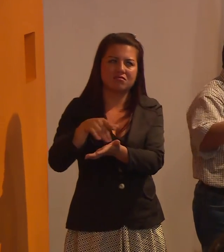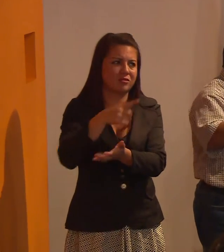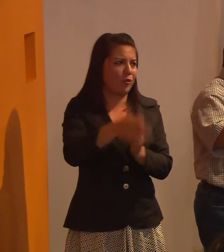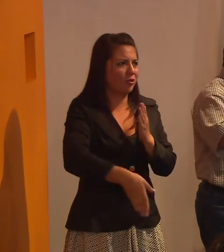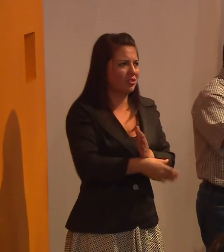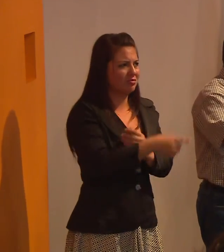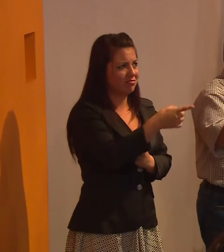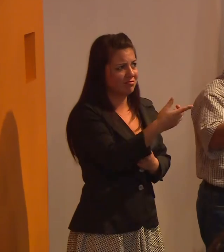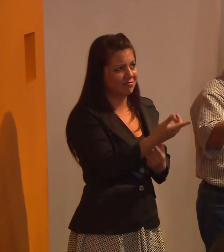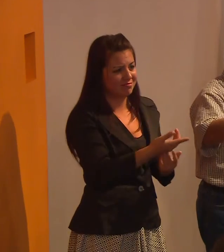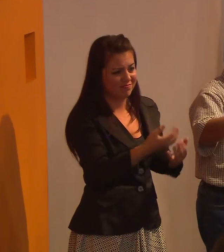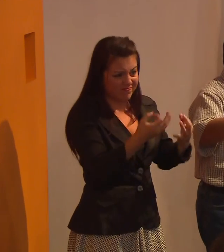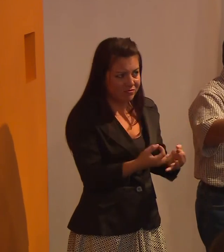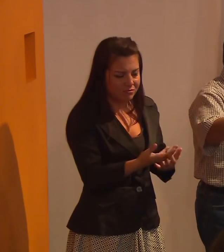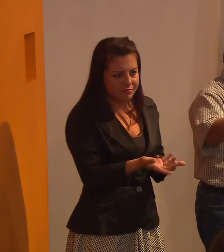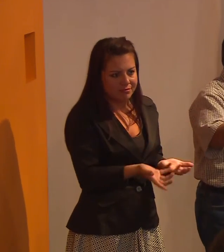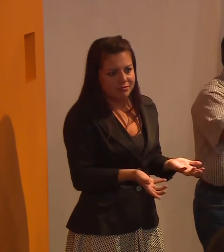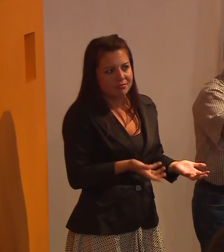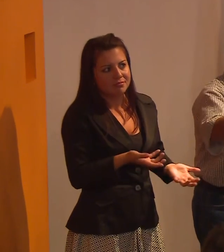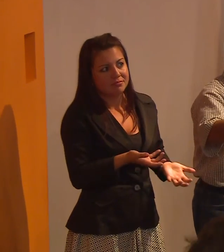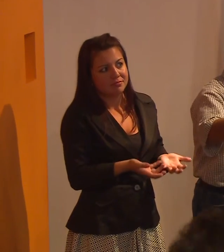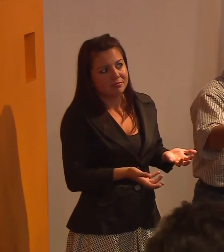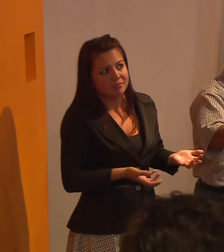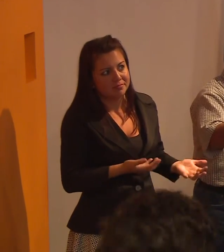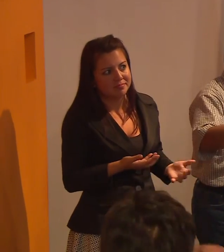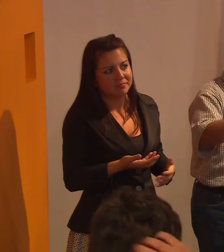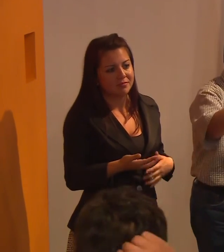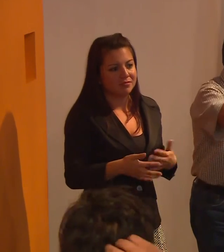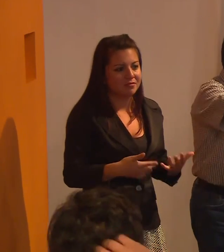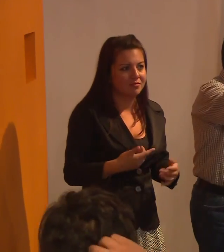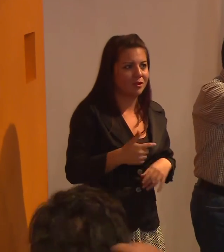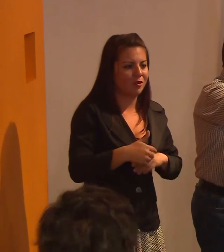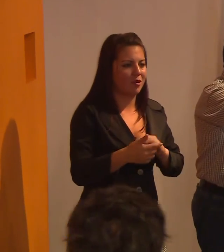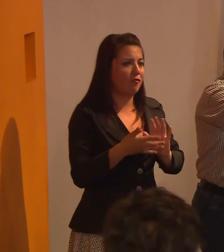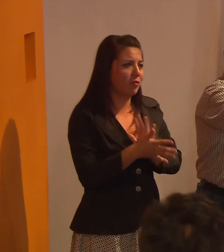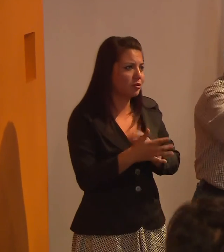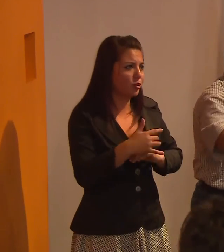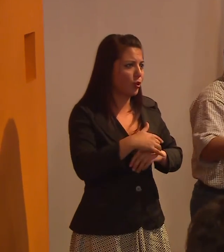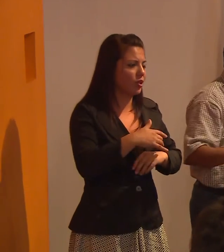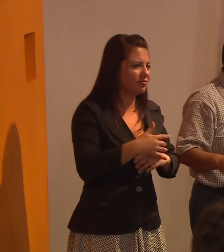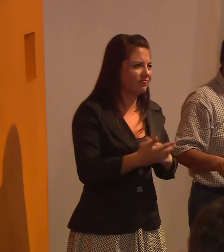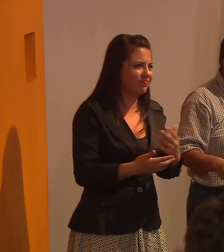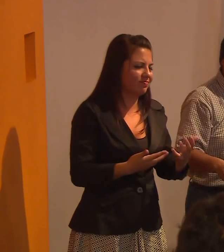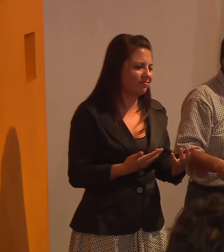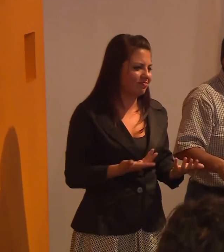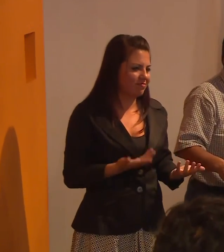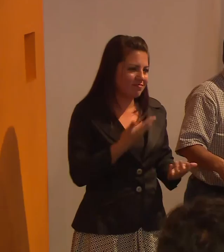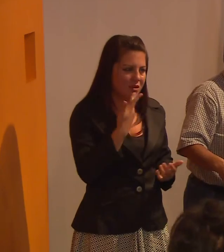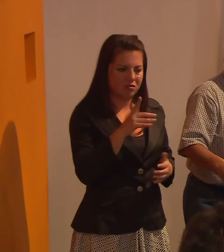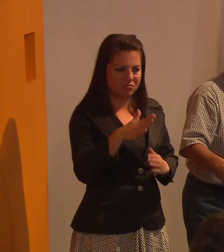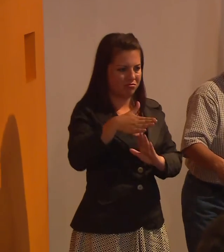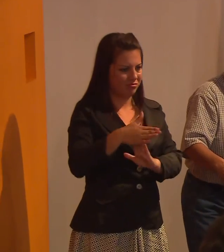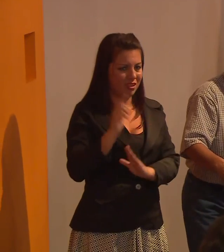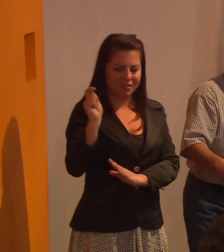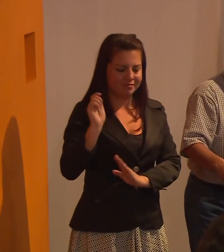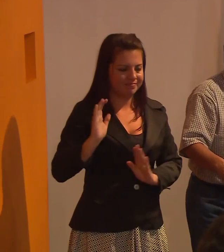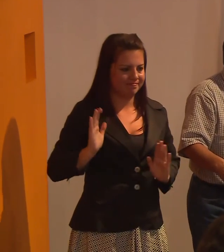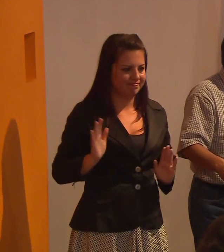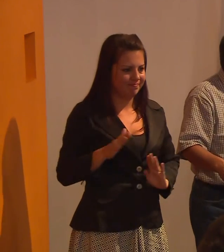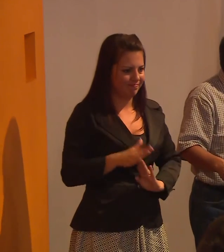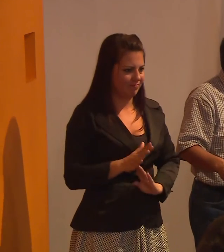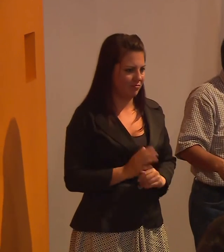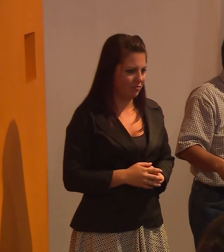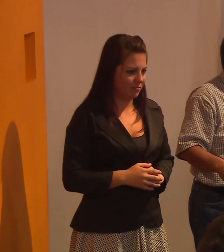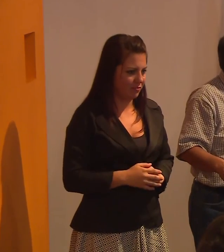sobre todo cuando se nos dice que hay que mostrar información, que hay que aclarar cosas. Primera propuesta. La segunda